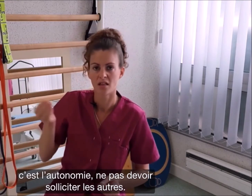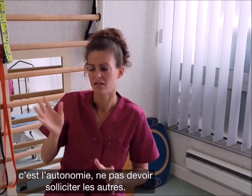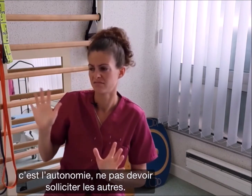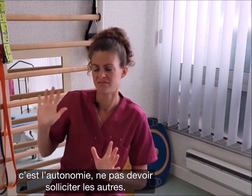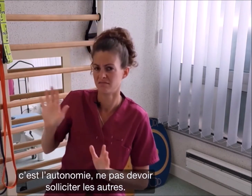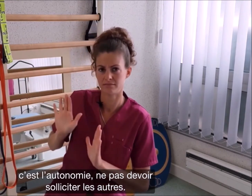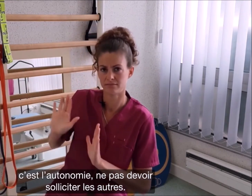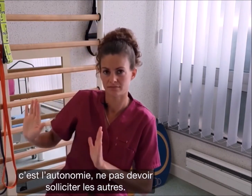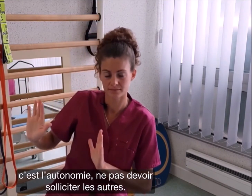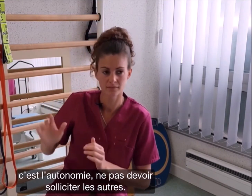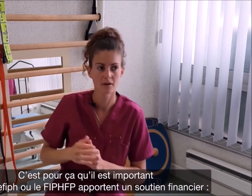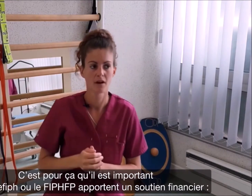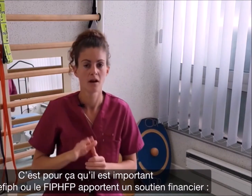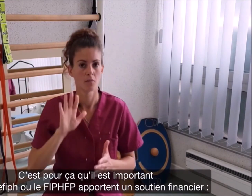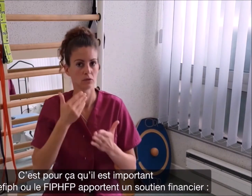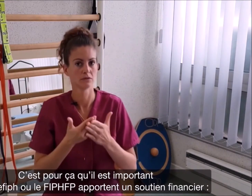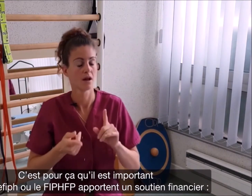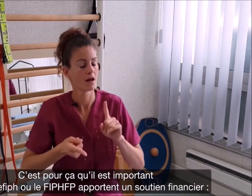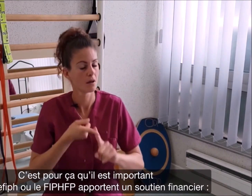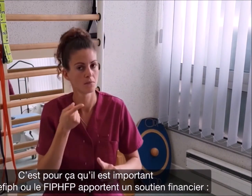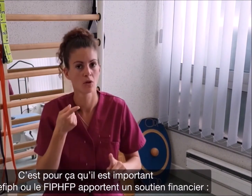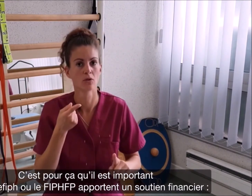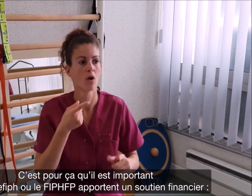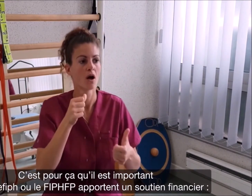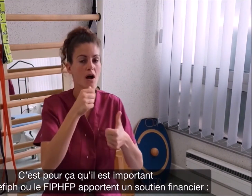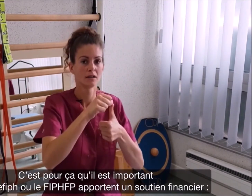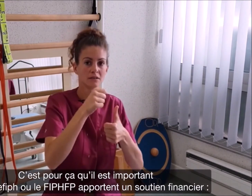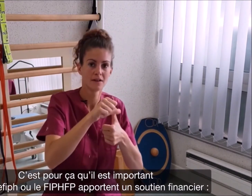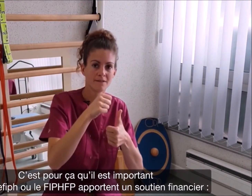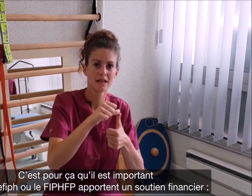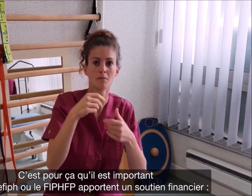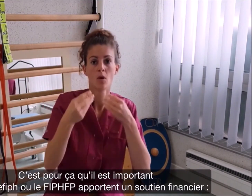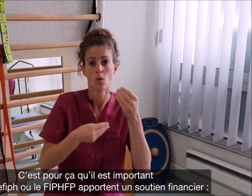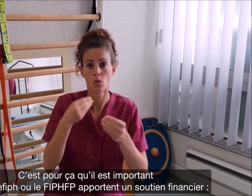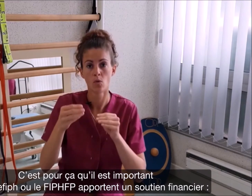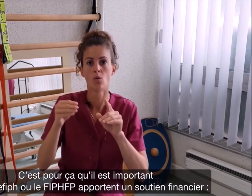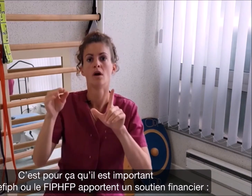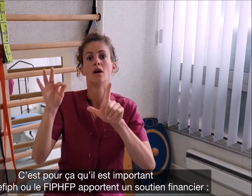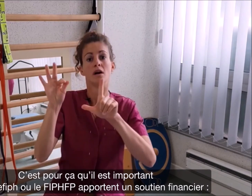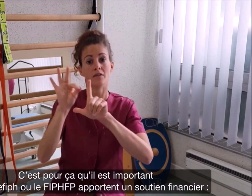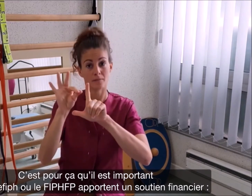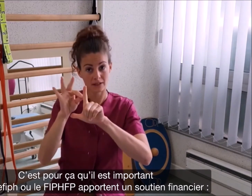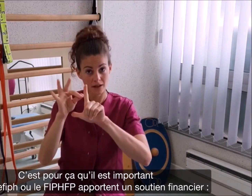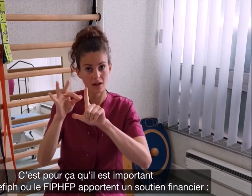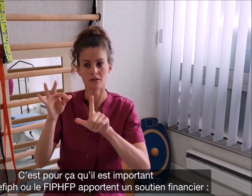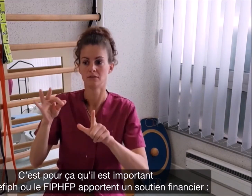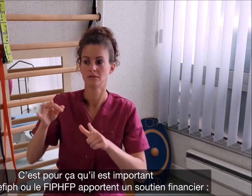autres. C'est pour ça qu'il est important que l'AGFIP ou le FIPHFP apportent un soutien